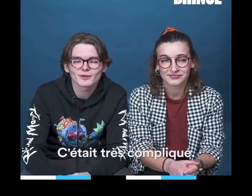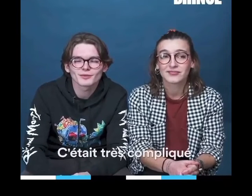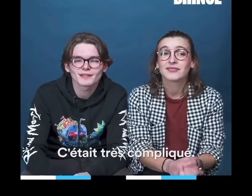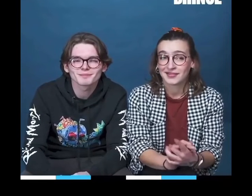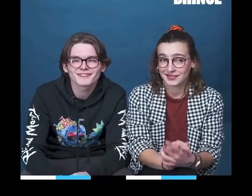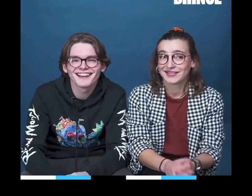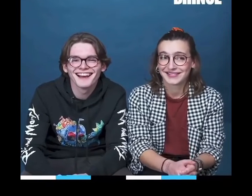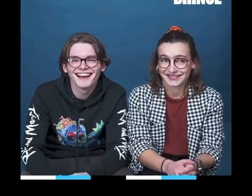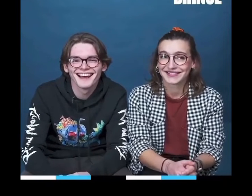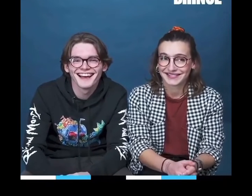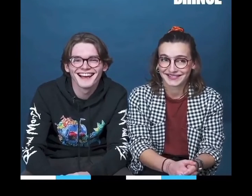compliqué.